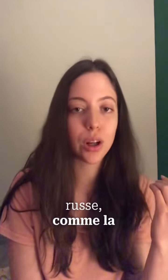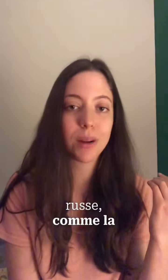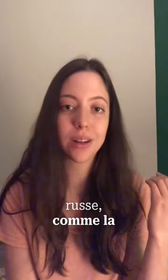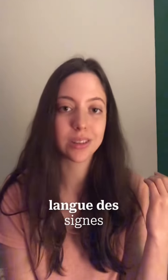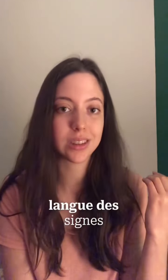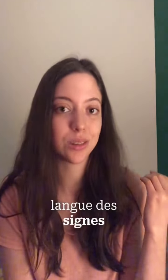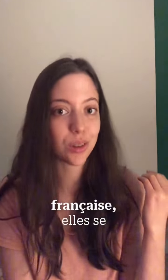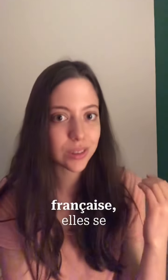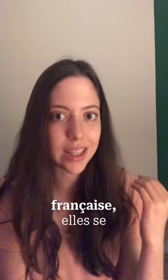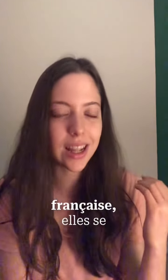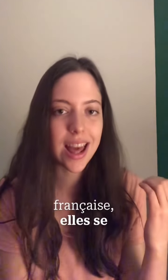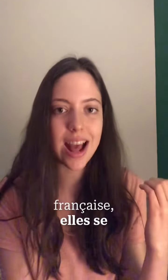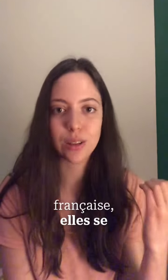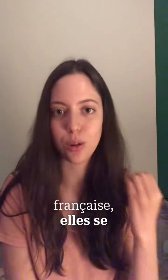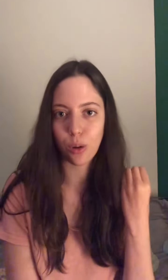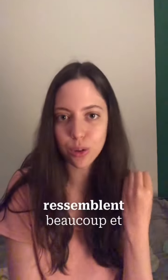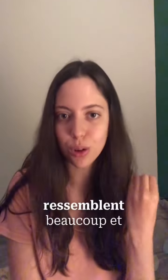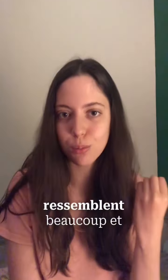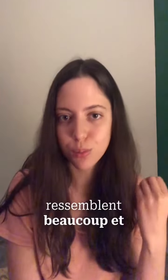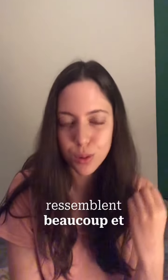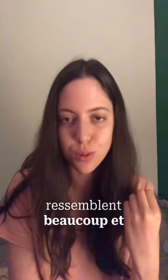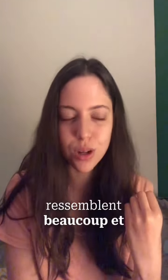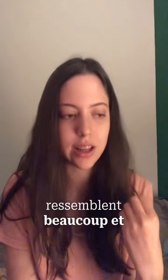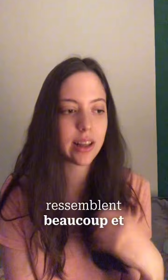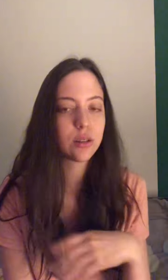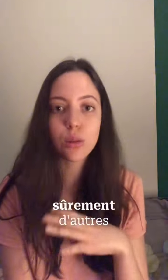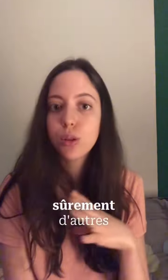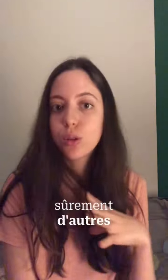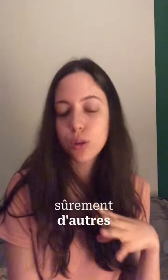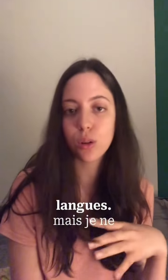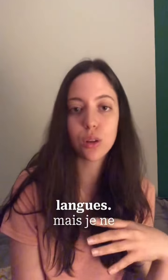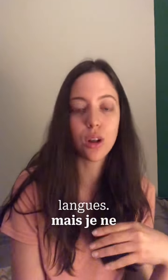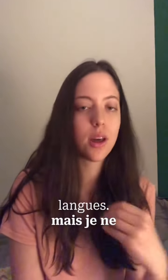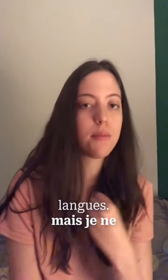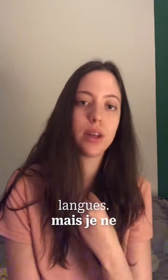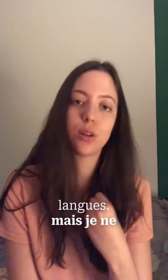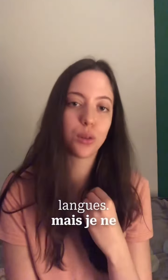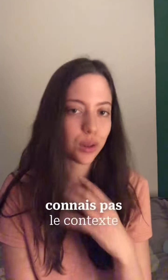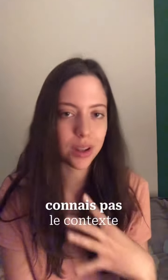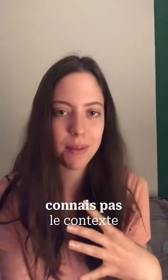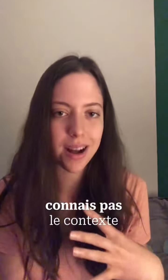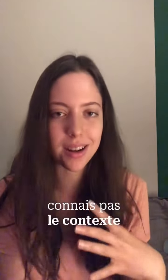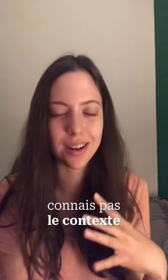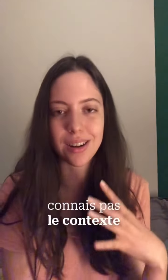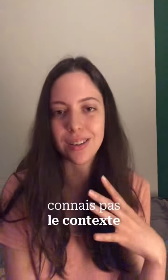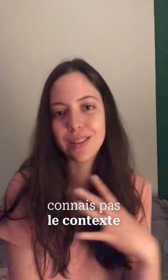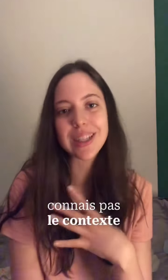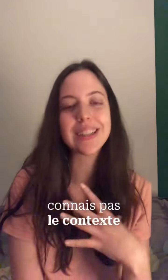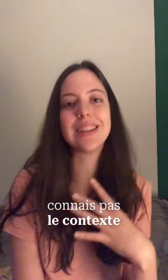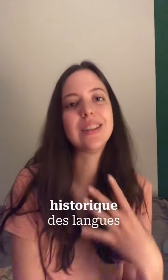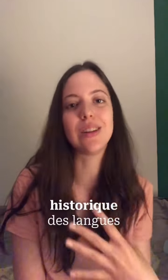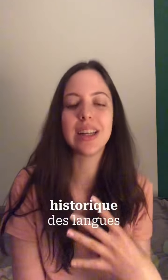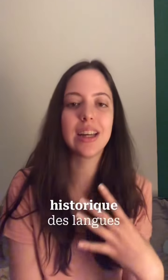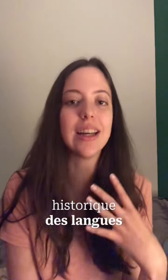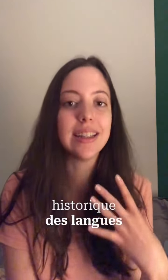la langue des signes française, elles se ressemblent beaucoup et sûrement d'autres langues, mais je ne connais pas le contexte historique des